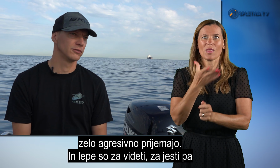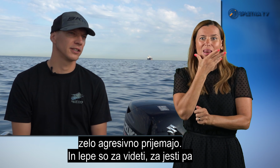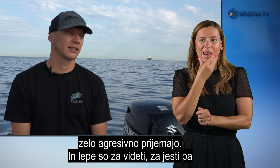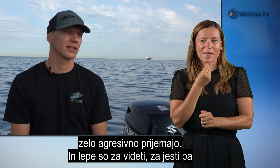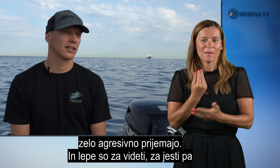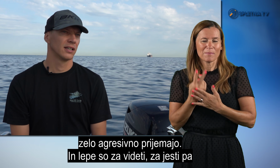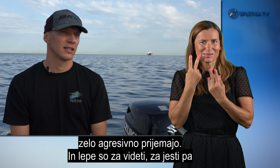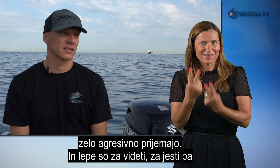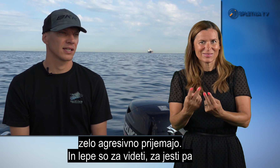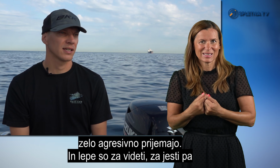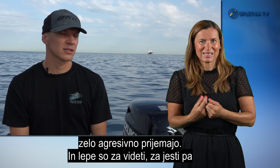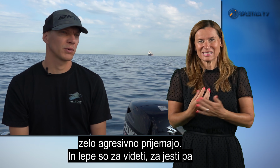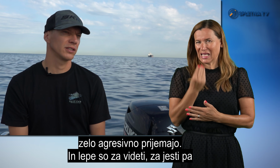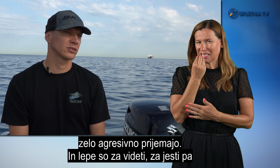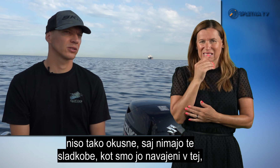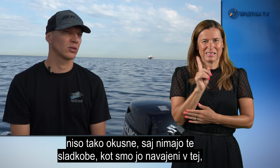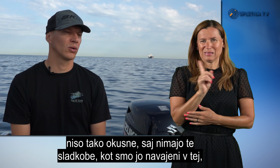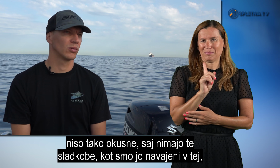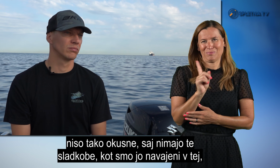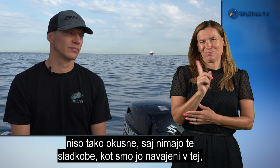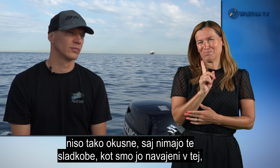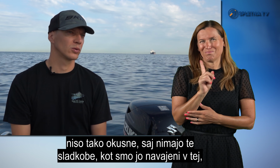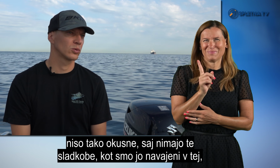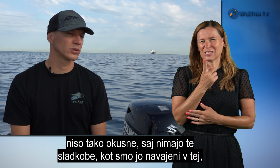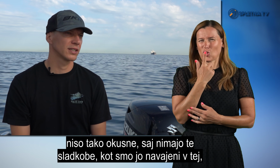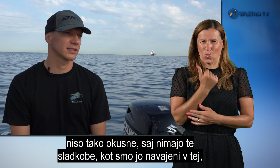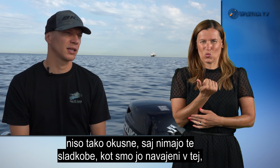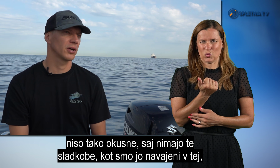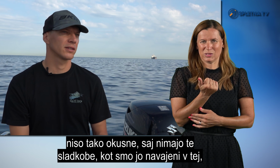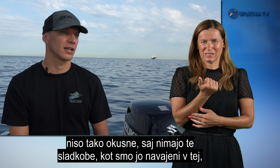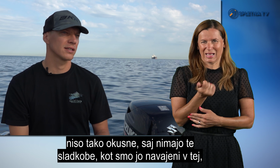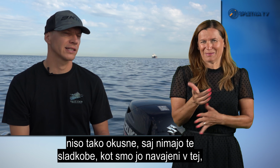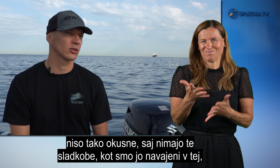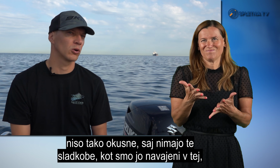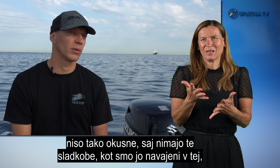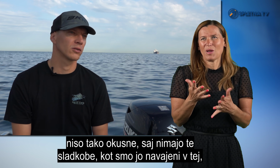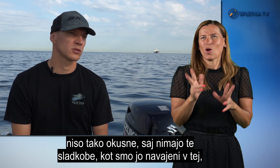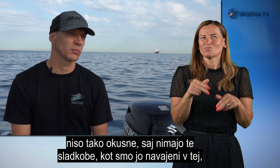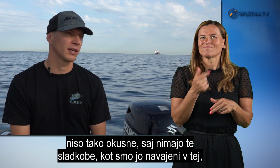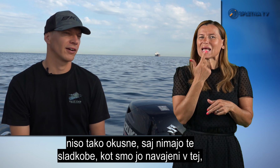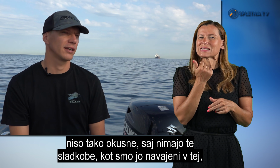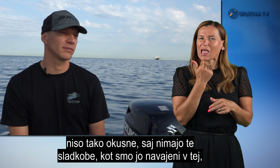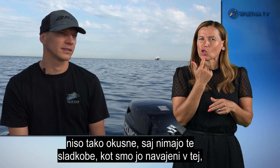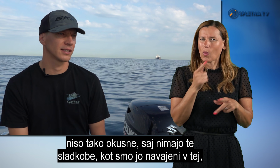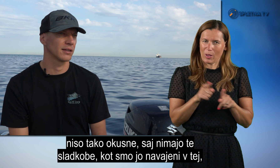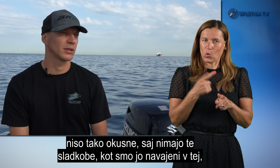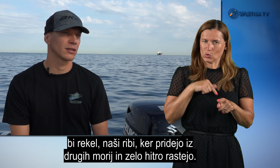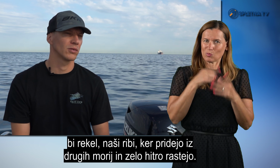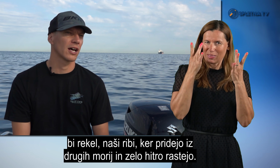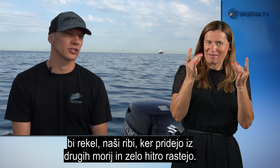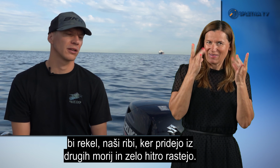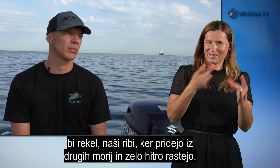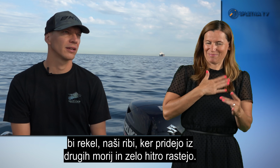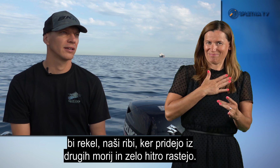za videti. Za jest pa niso tako okusne, saj nimajo te sladkobe, kot smo mi navajeni za te, bi